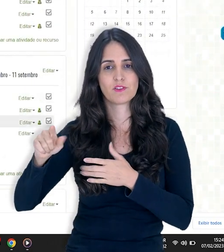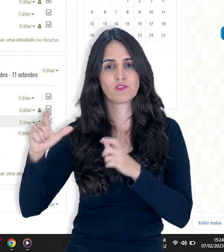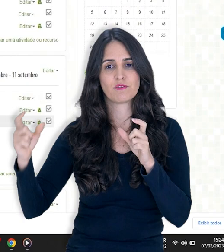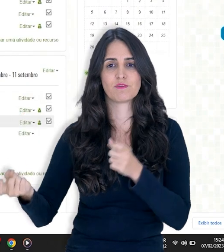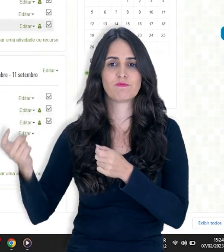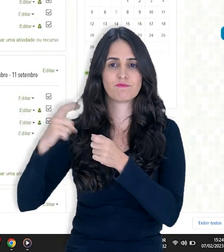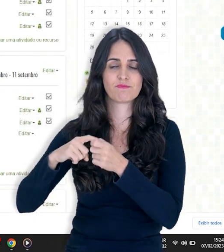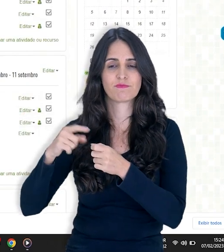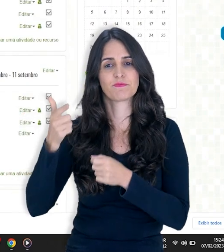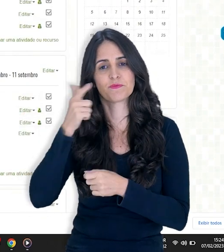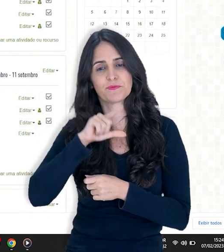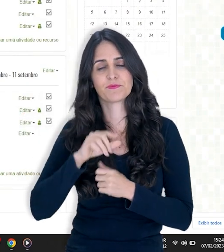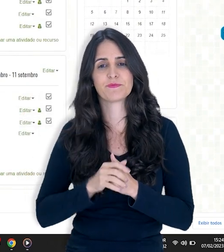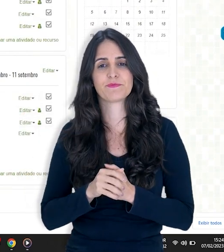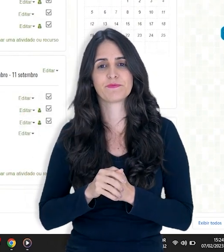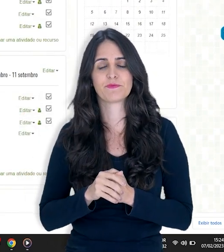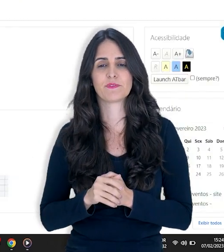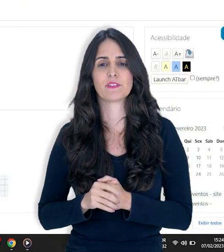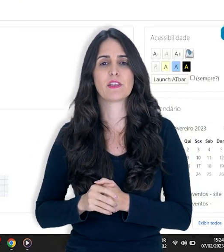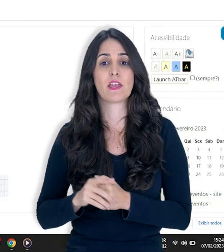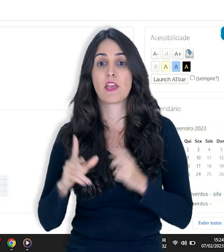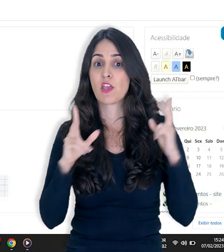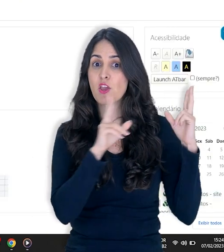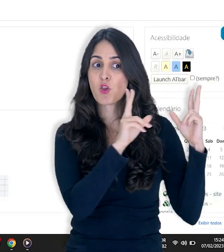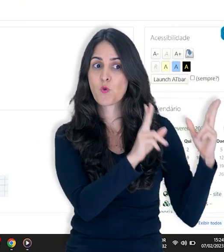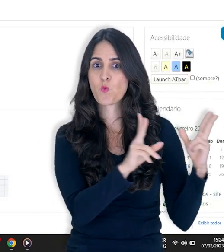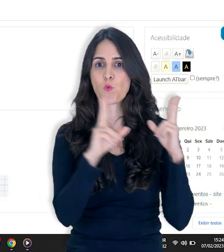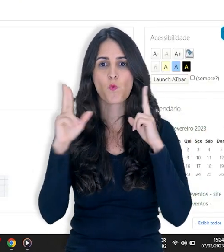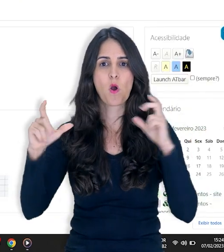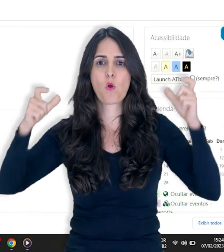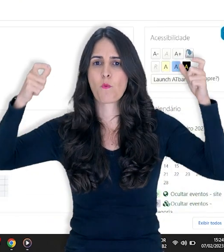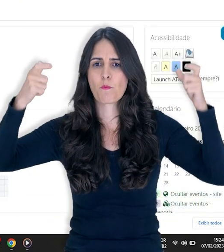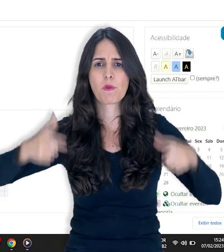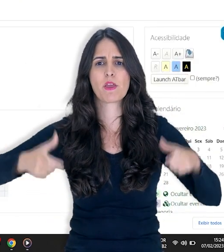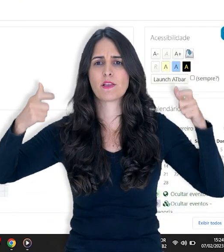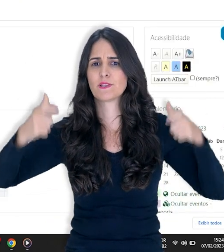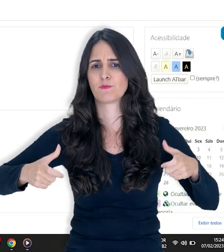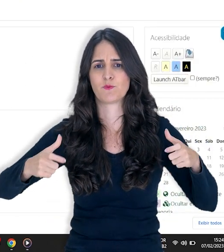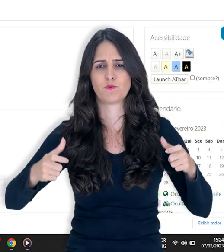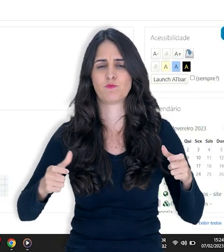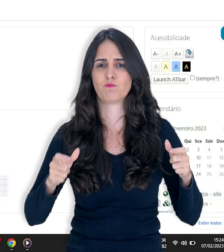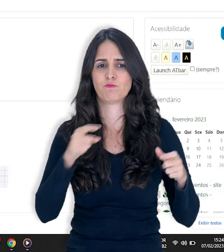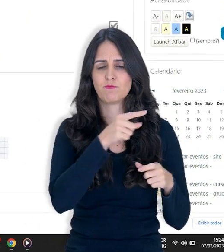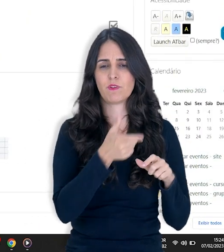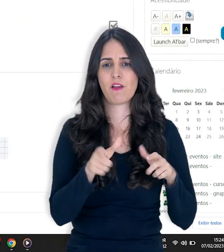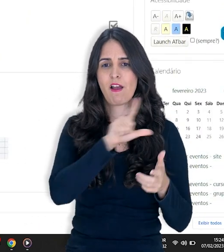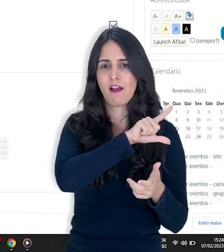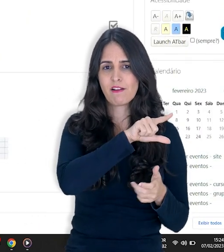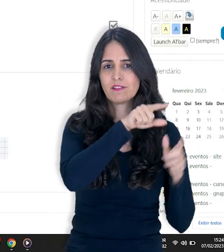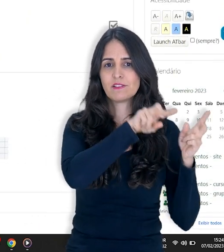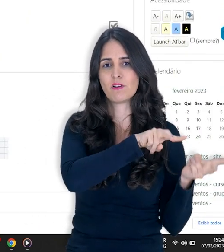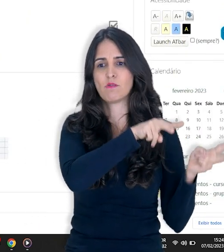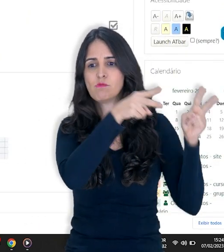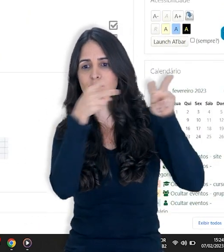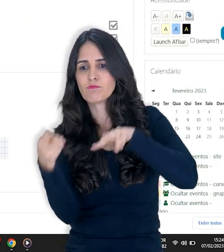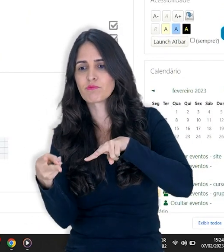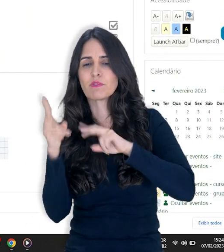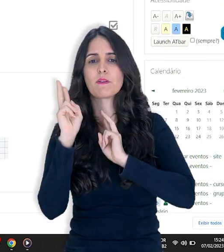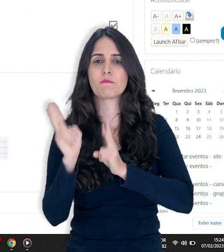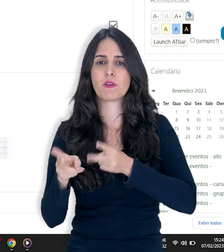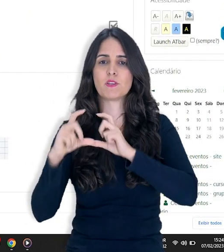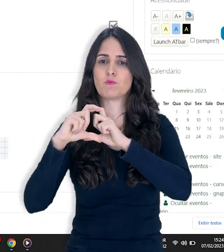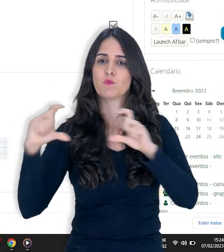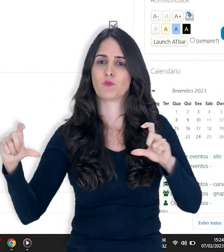atividade backup e restaurar. E ele é restaurado exatamente na localização que estava anteriormente. Então, no